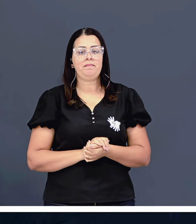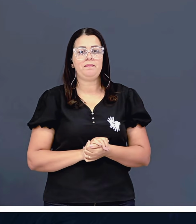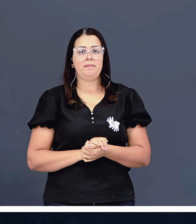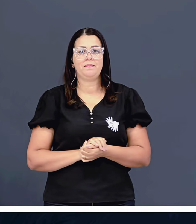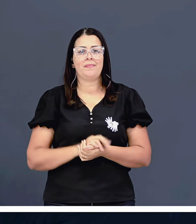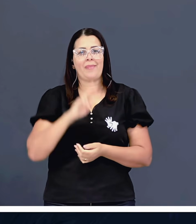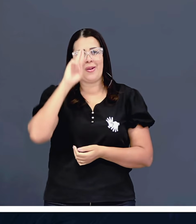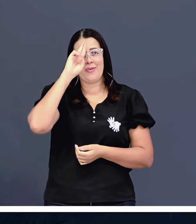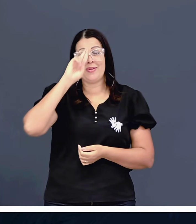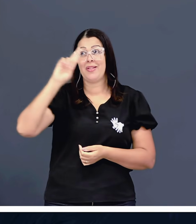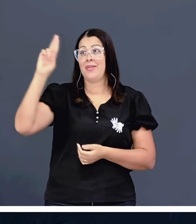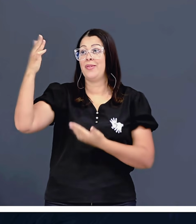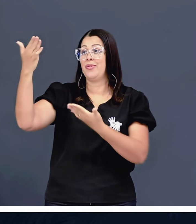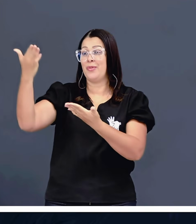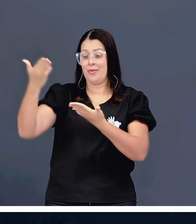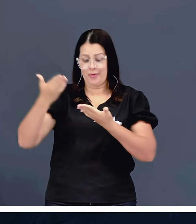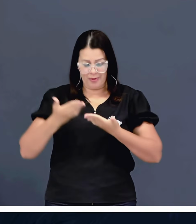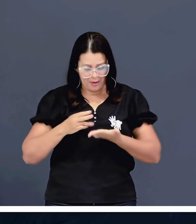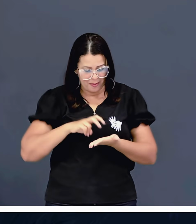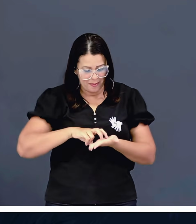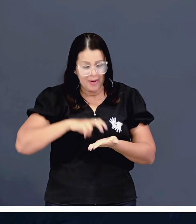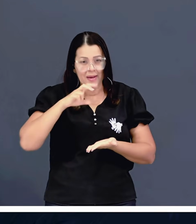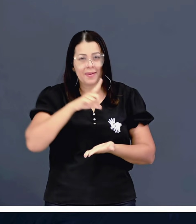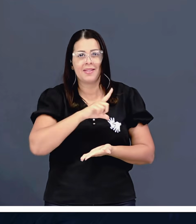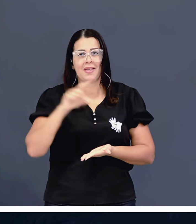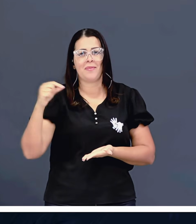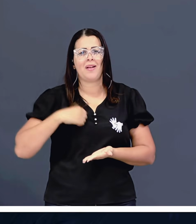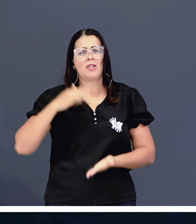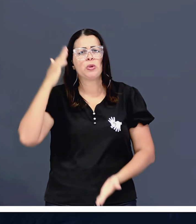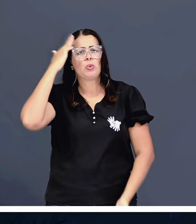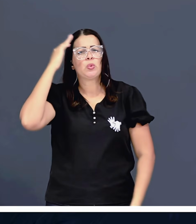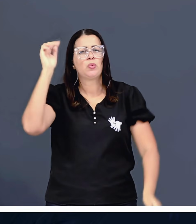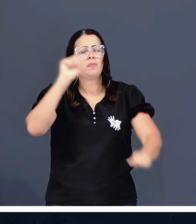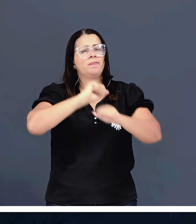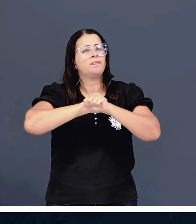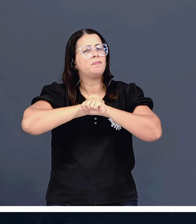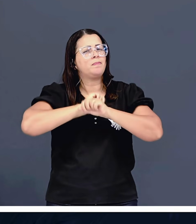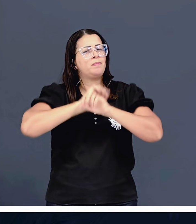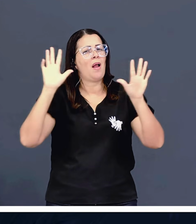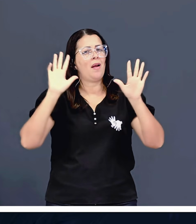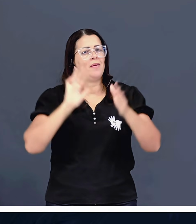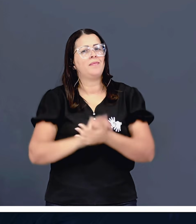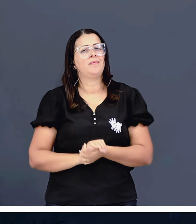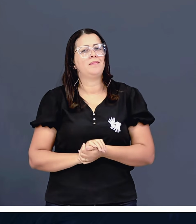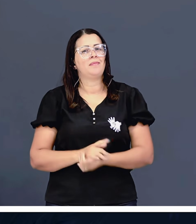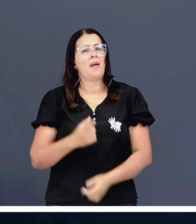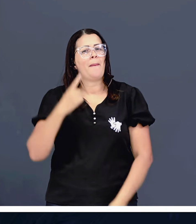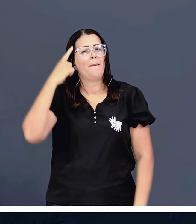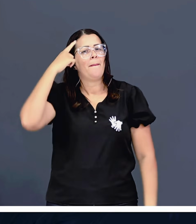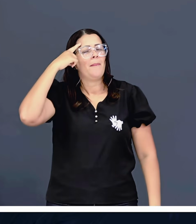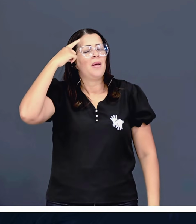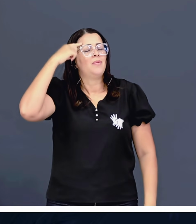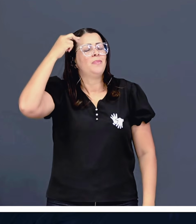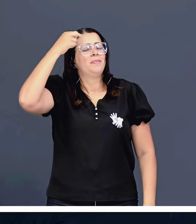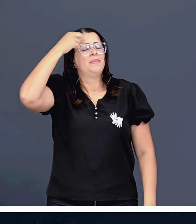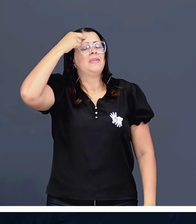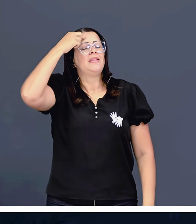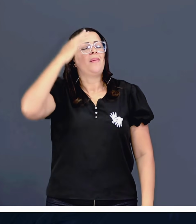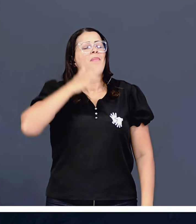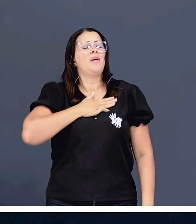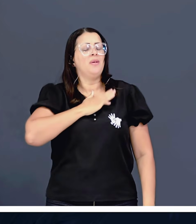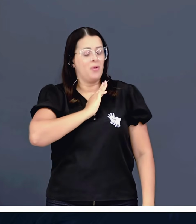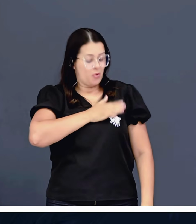O Senhor está nos convidando nessa manhã para sairmos daqui com esse entendimento, condicionando a minha mente, o meu